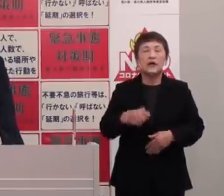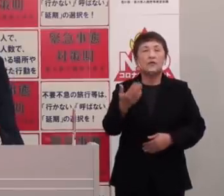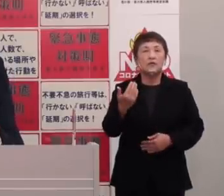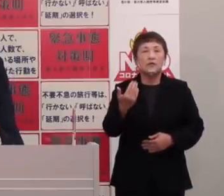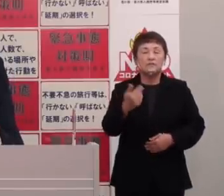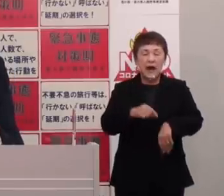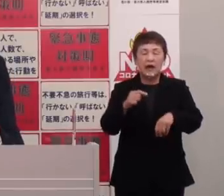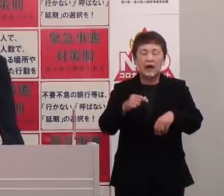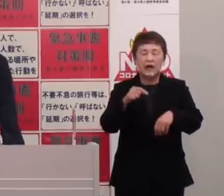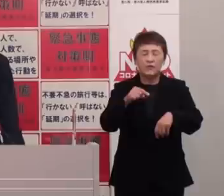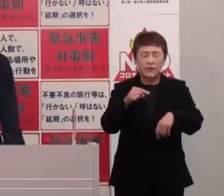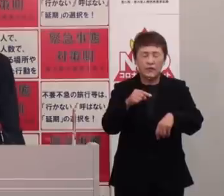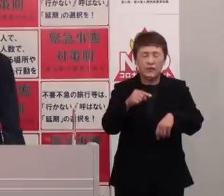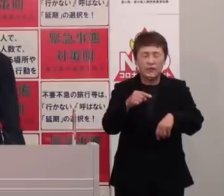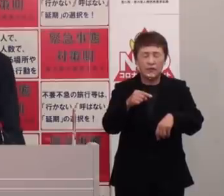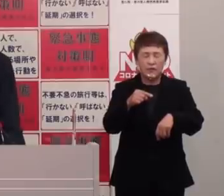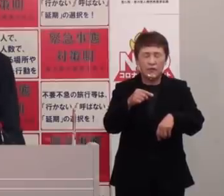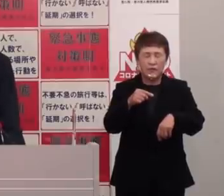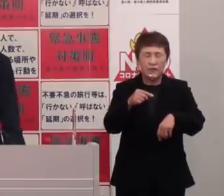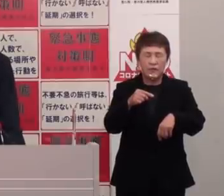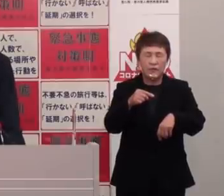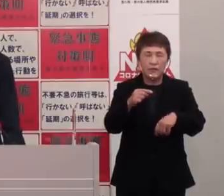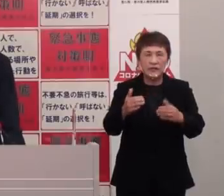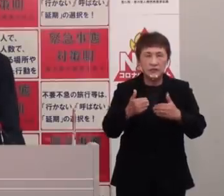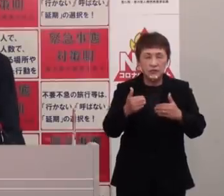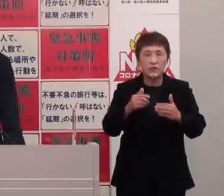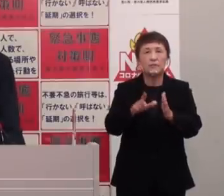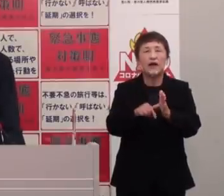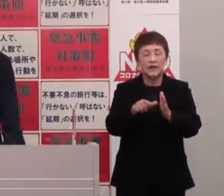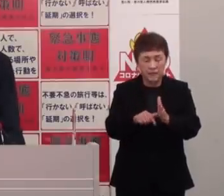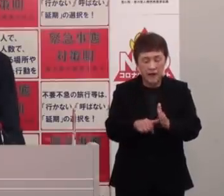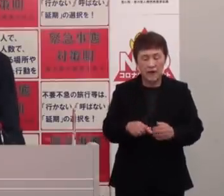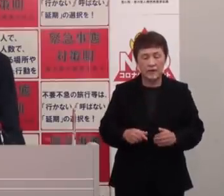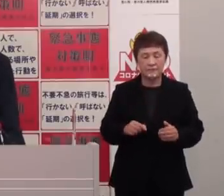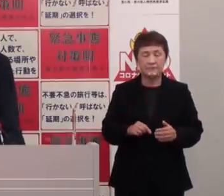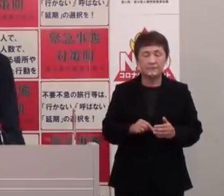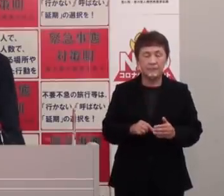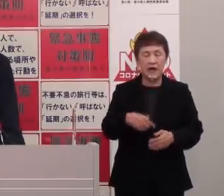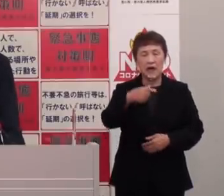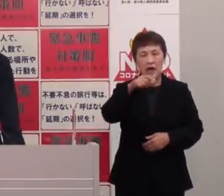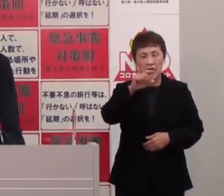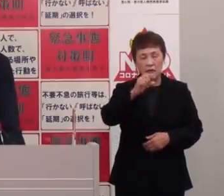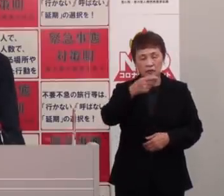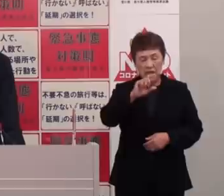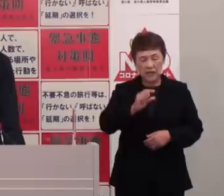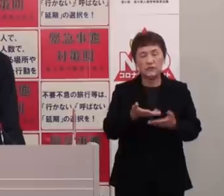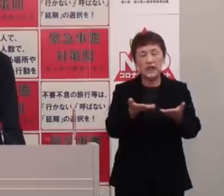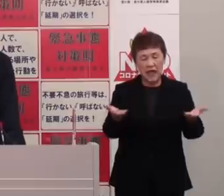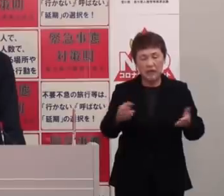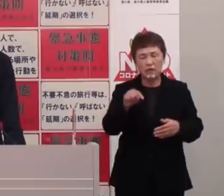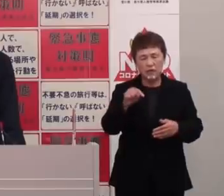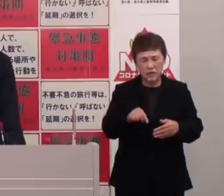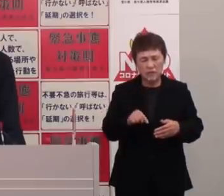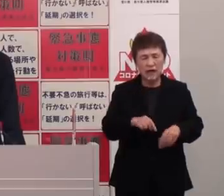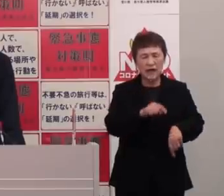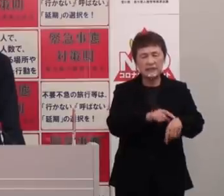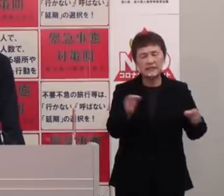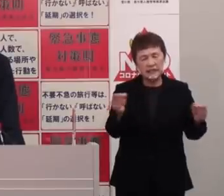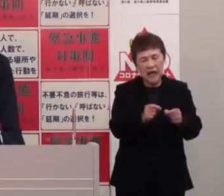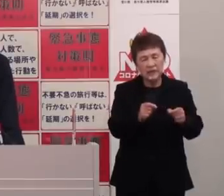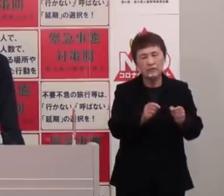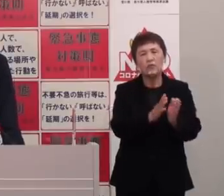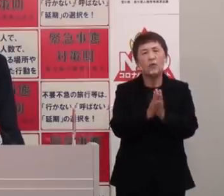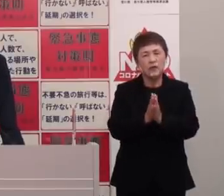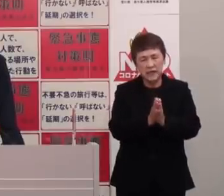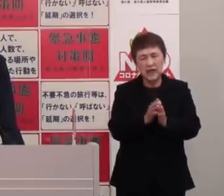県独自の時短ですので、そうではなくて、酒類の提供をしないという、